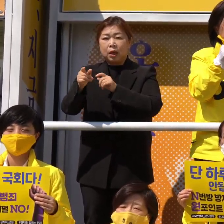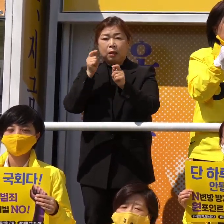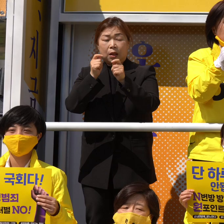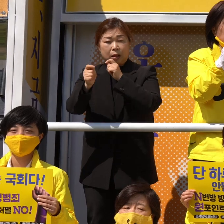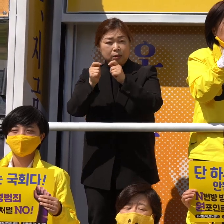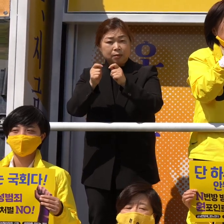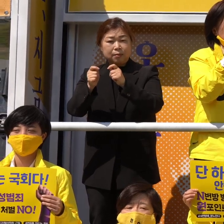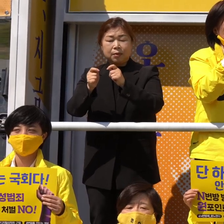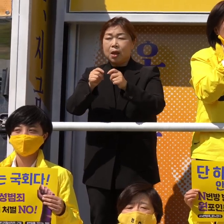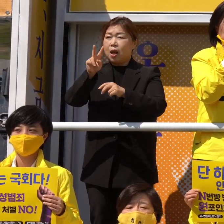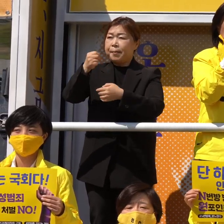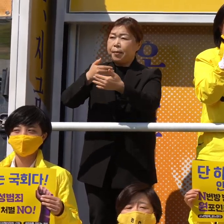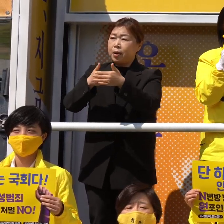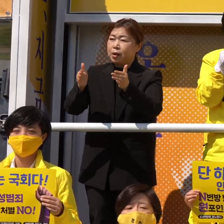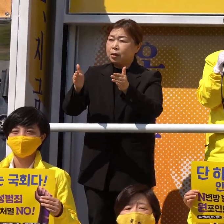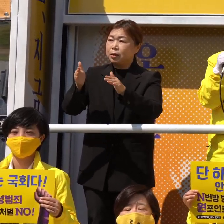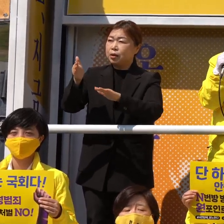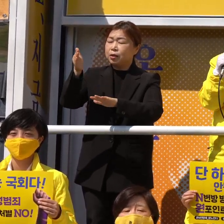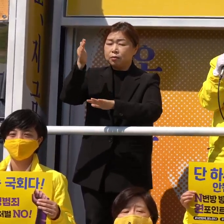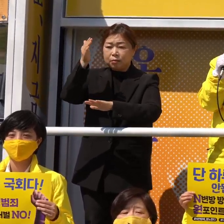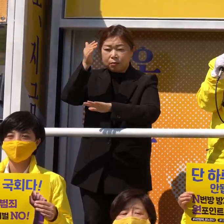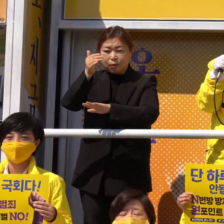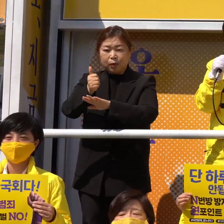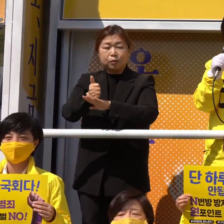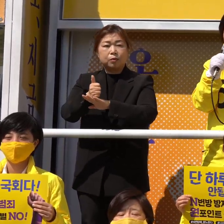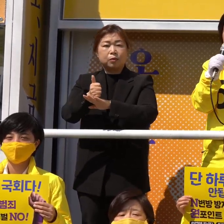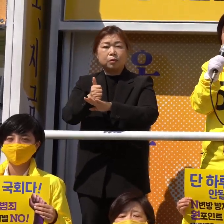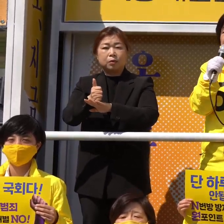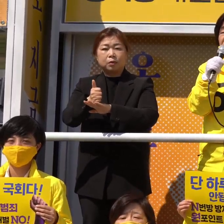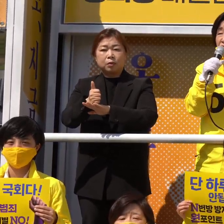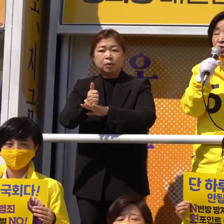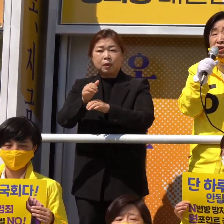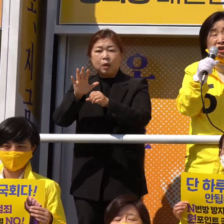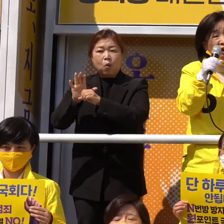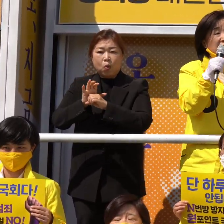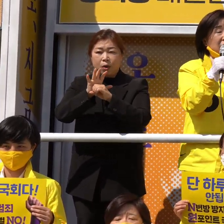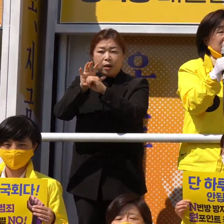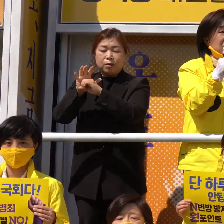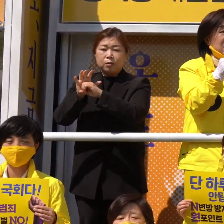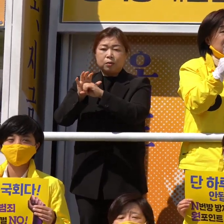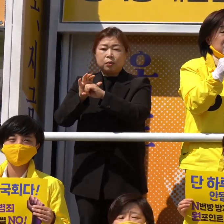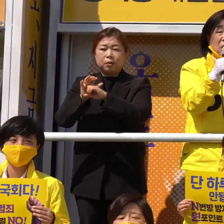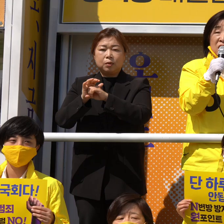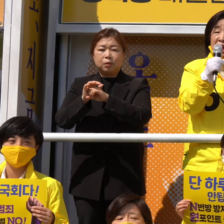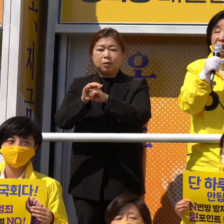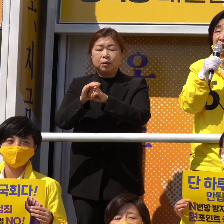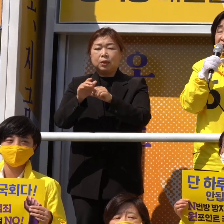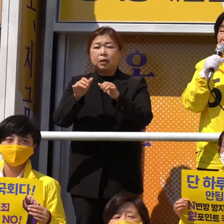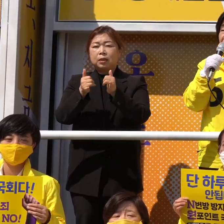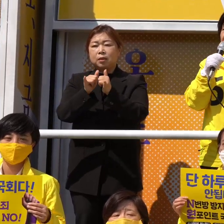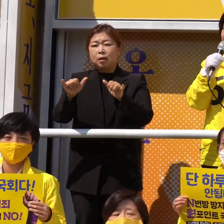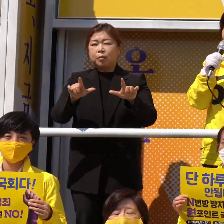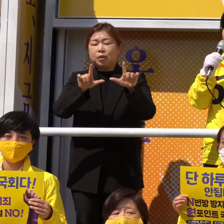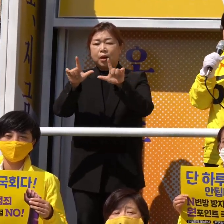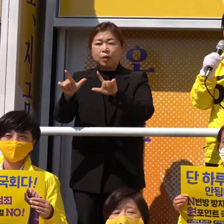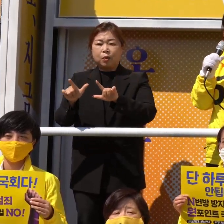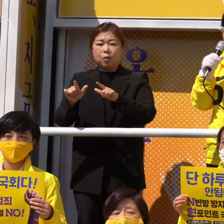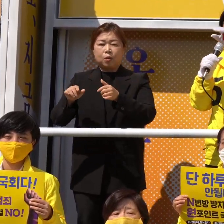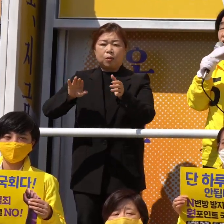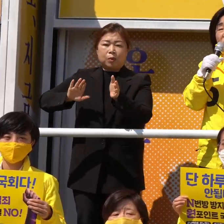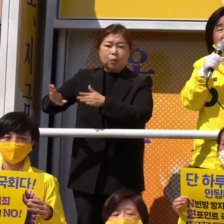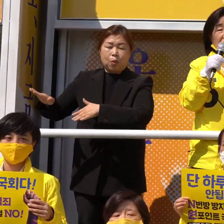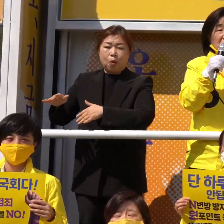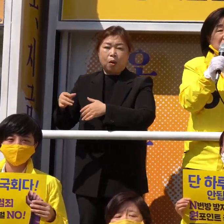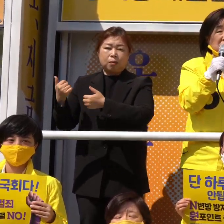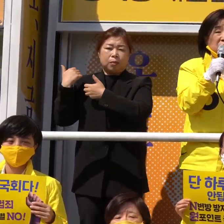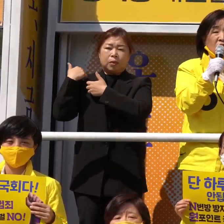텔레그램 N번방도 나중에, 코로나19 민생위기도 뒷전에 멀리 강 건너 불보듯